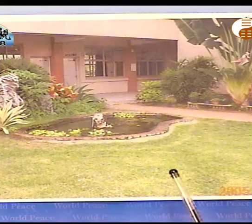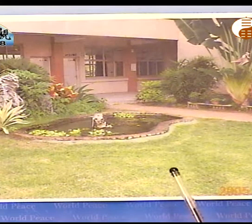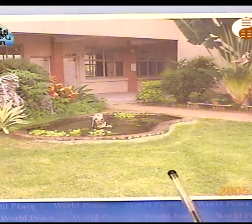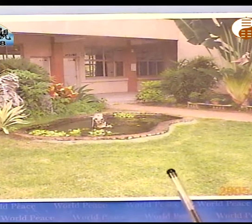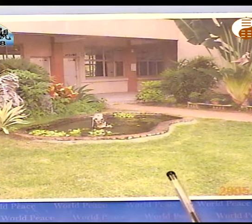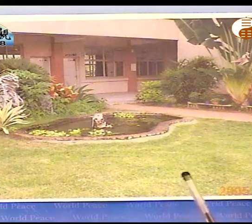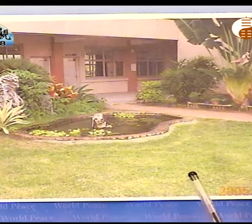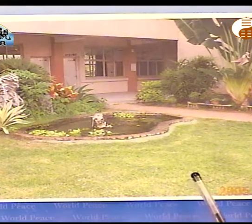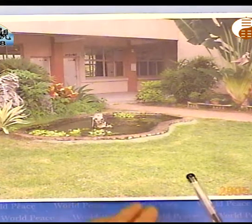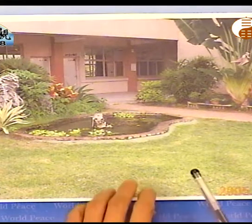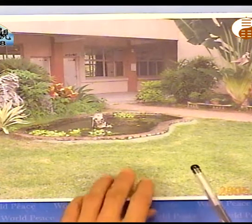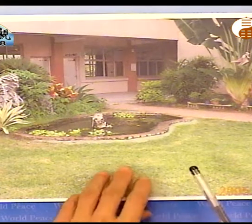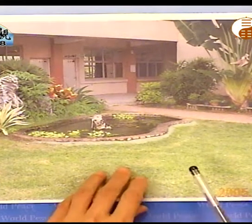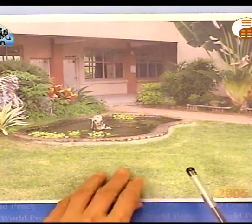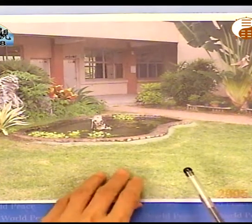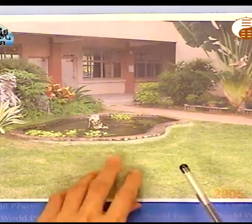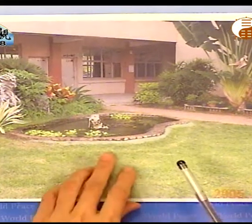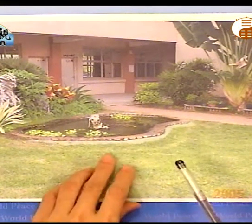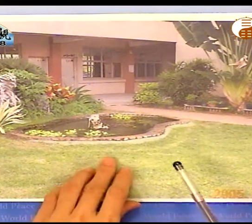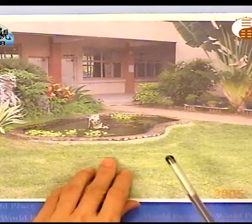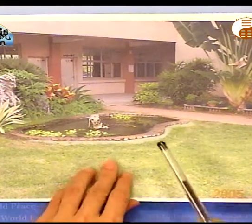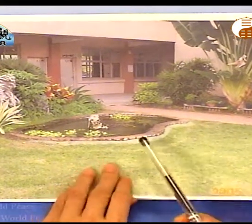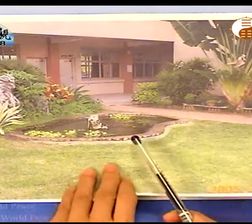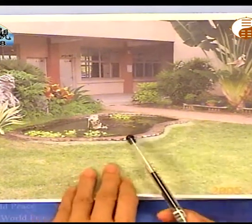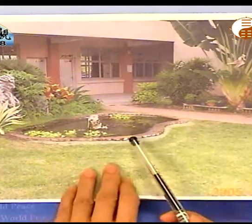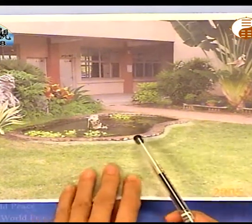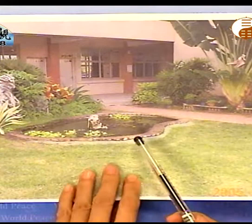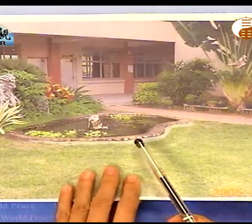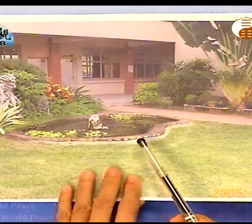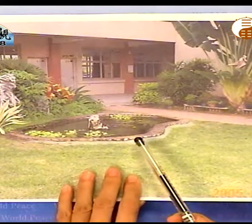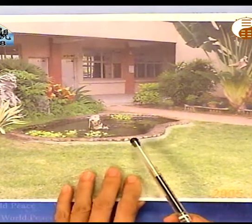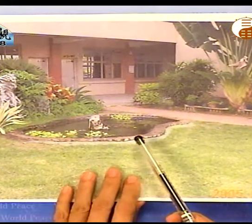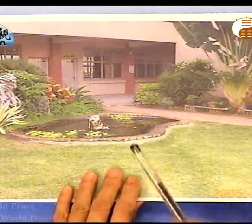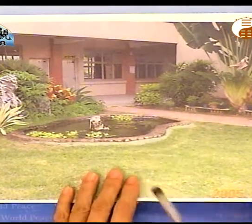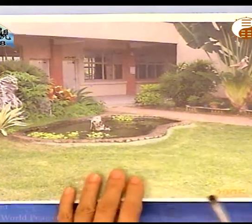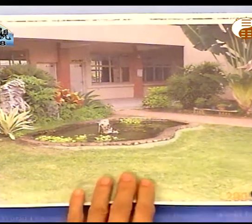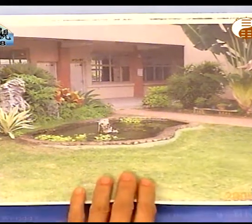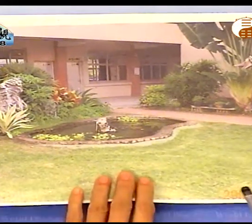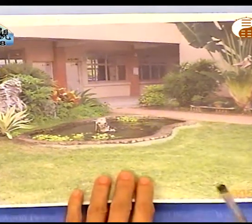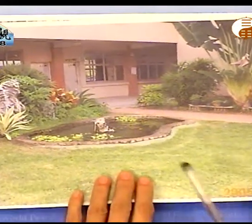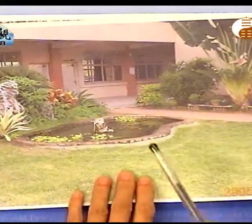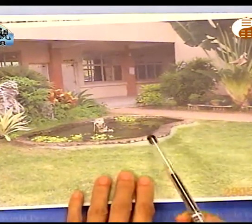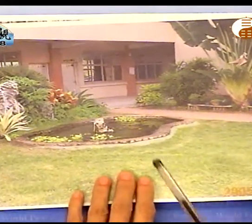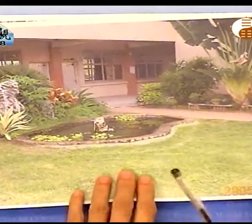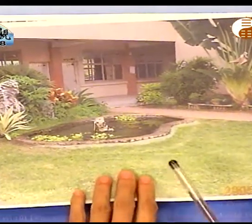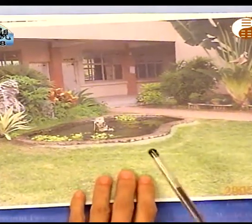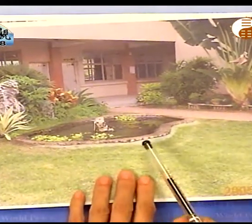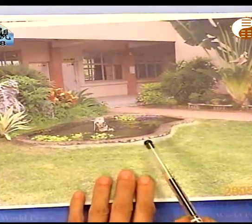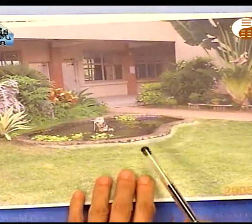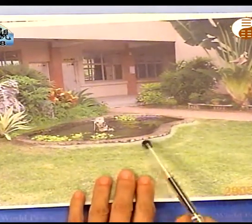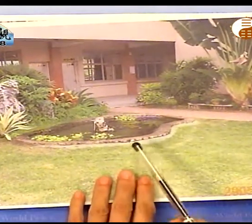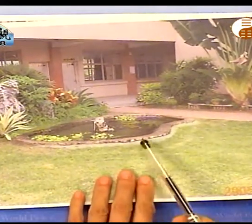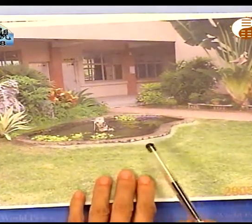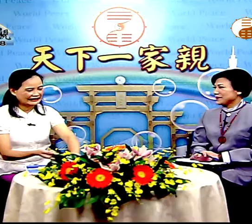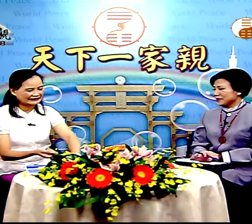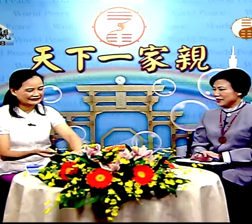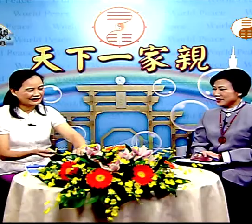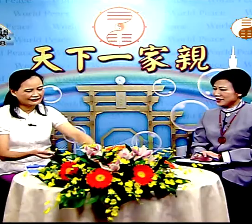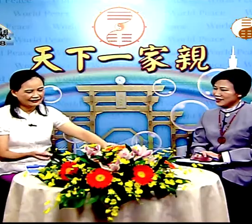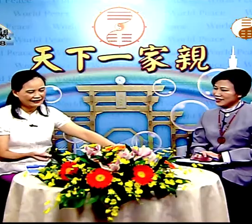怪你说它有意义的， 我觉得它有到现在都还有这个很漂亮的那个，到中冲还可以看得到， 是、